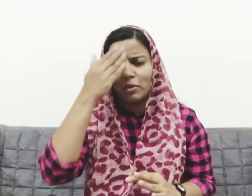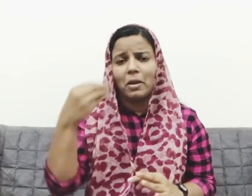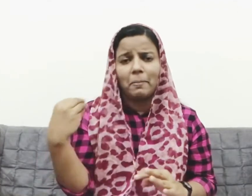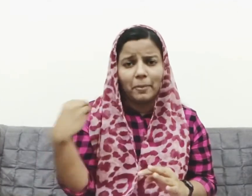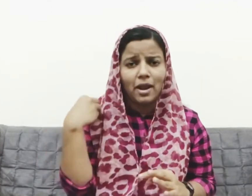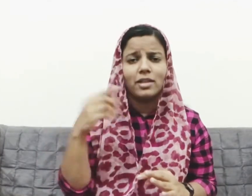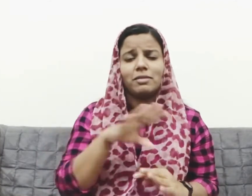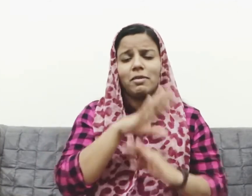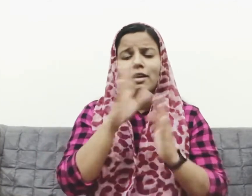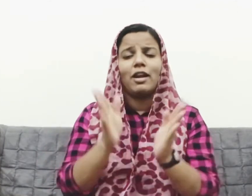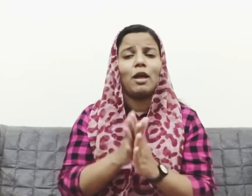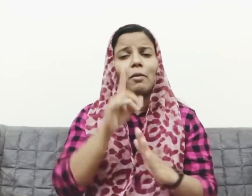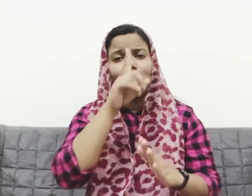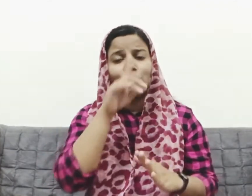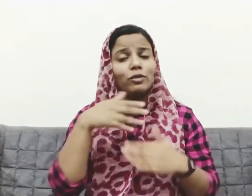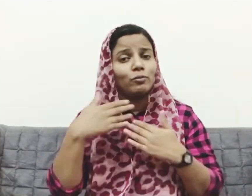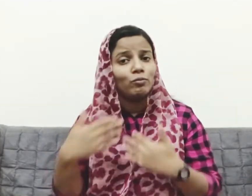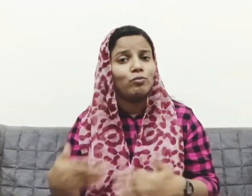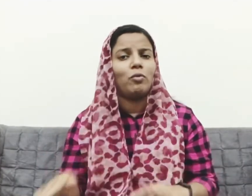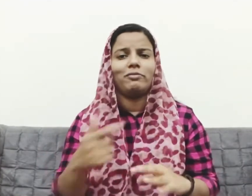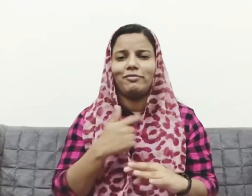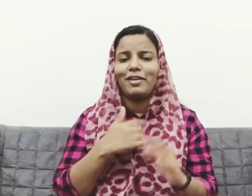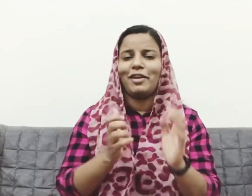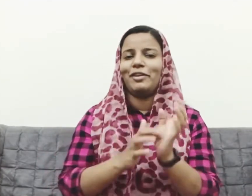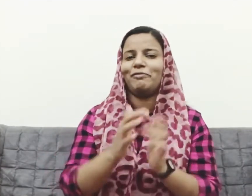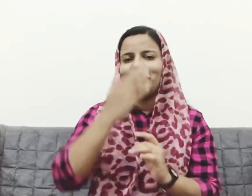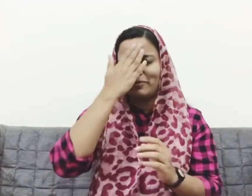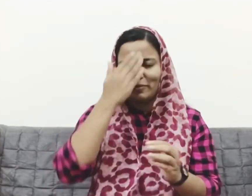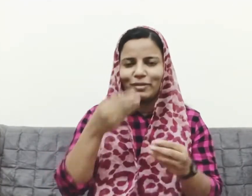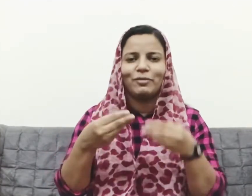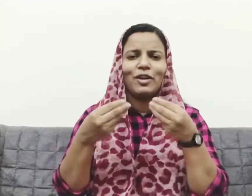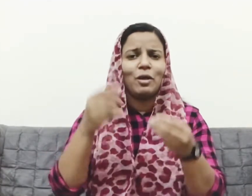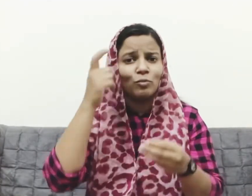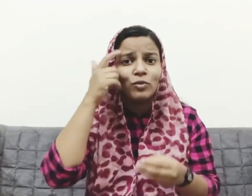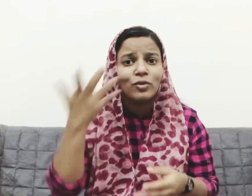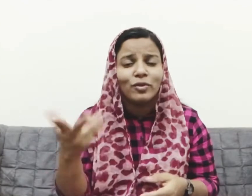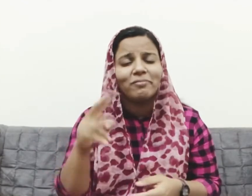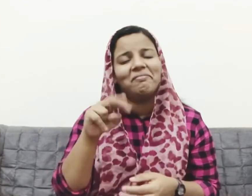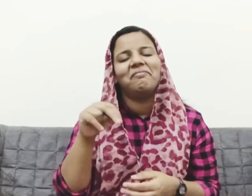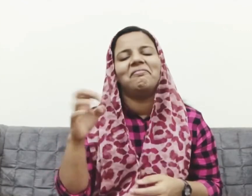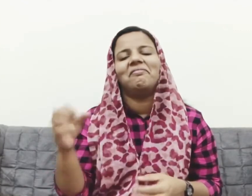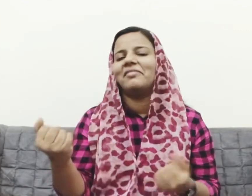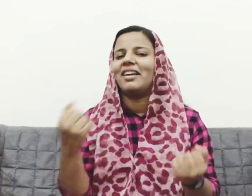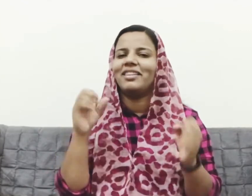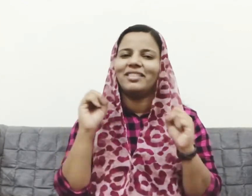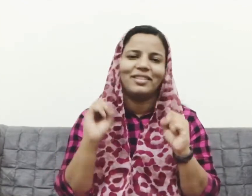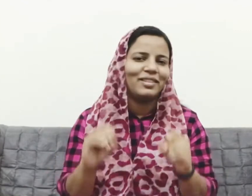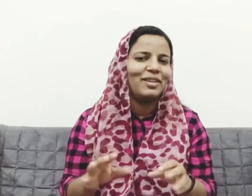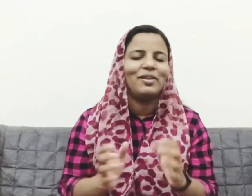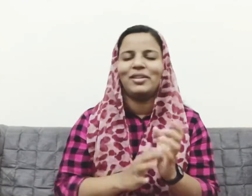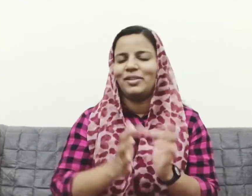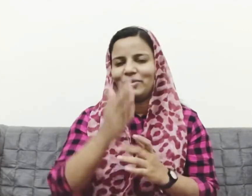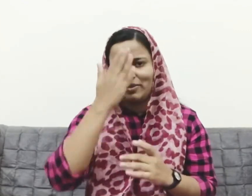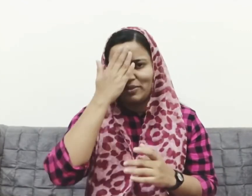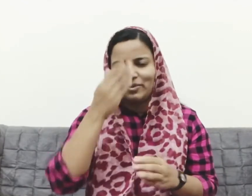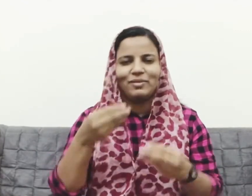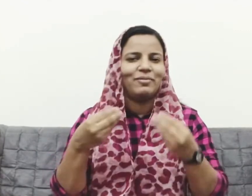എന്നെ ഉപദ്രവിക്കുവാൻ വരുന്നു ലജ്ജിച്ചു പോകുമല്ലോ, അതിനായിട്ട് ഞാൻ അങ്ങേക്ക് സ്തോത്രം ചെയ്യുന്നു. അവർക്ക് ബുദ്ധിയോടെ പ്രവർത്തിപ്പാൻ കഴിയത്തില്ലല്ലോ, അതിനായിട്ട് ഞാൻ അങ്ങേക്ക് സ്തോത്രം